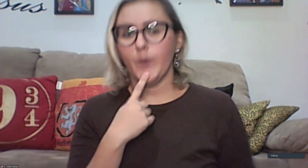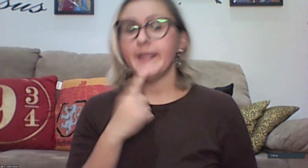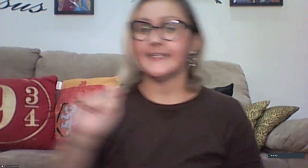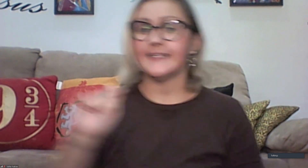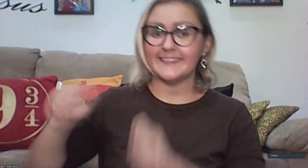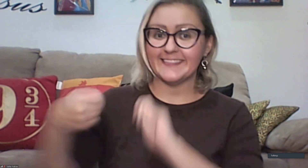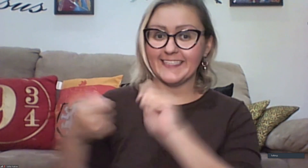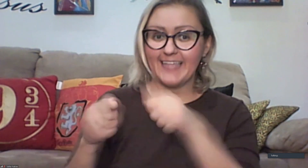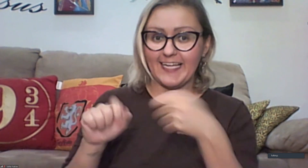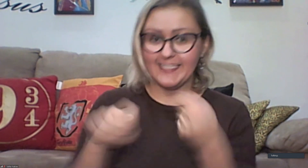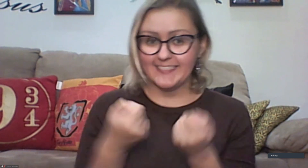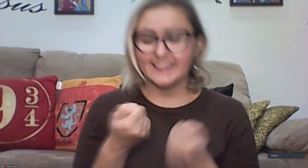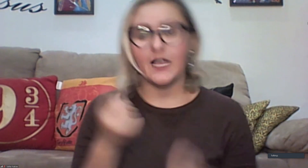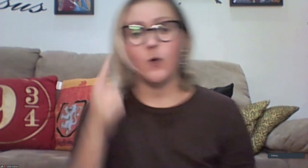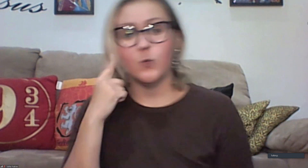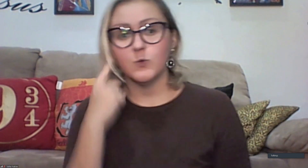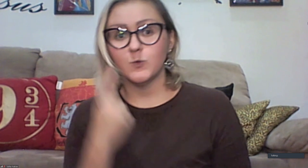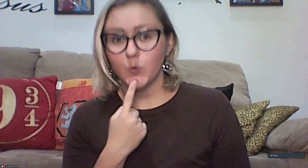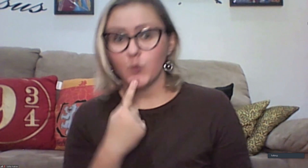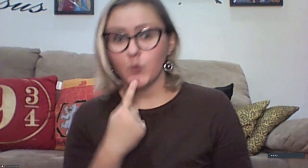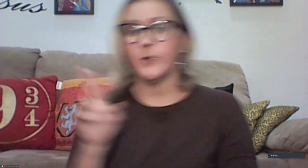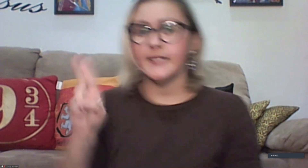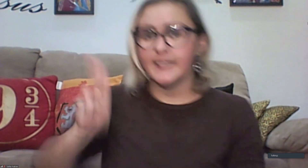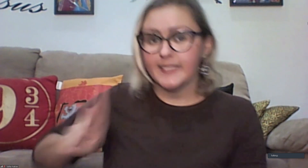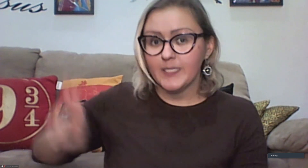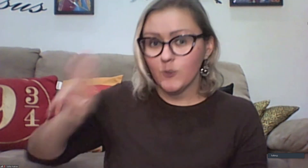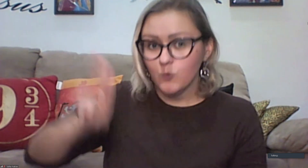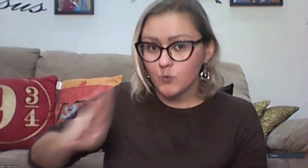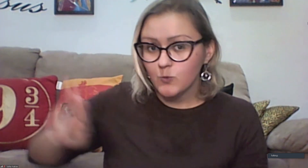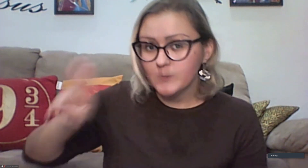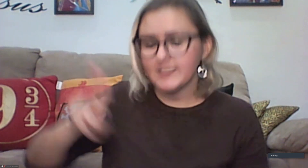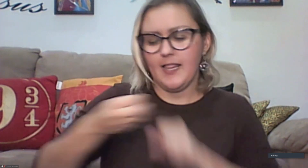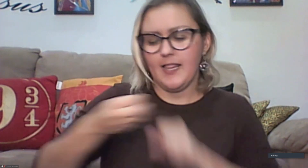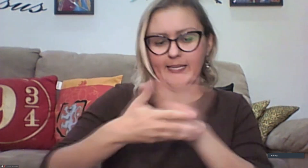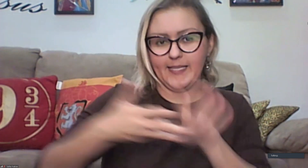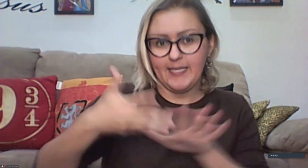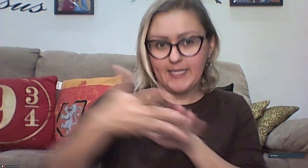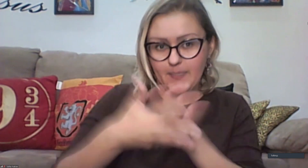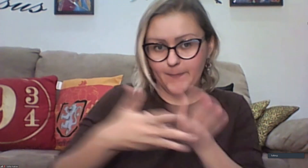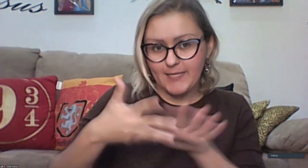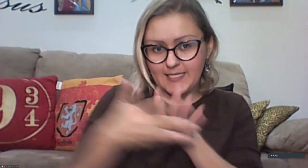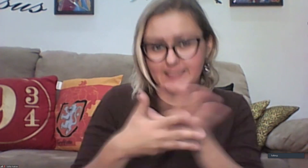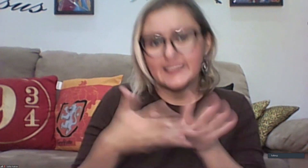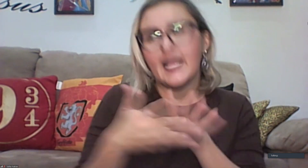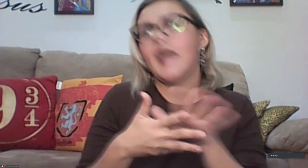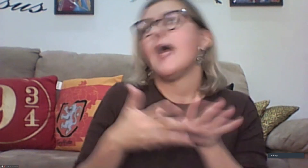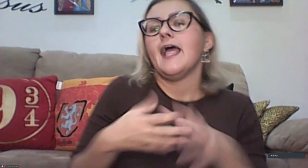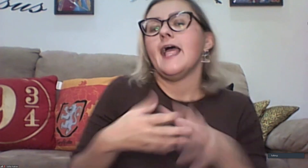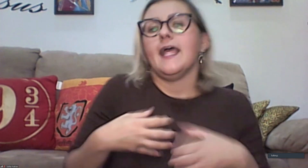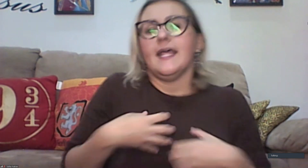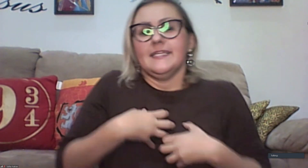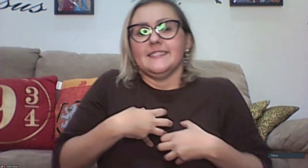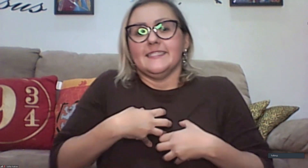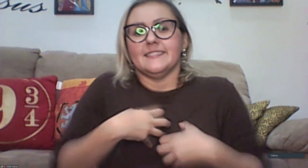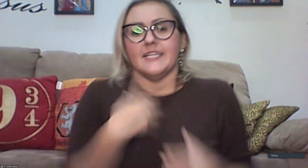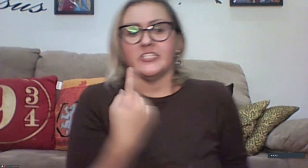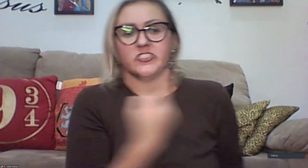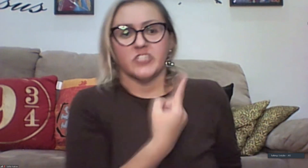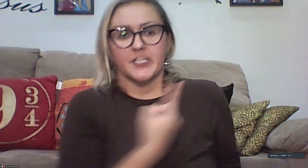nós temos que ensinar a língua de sinais e a estrutura da língua portuguesa. Nós temos que ensinar os sinais, de como